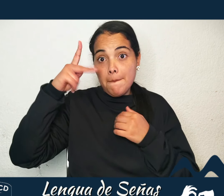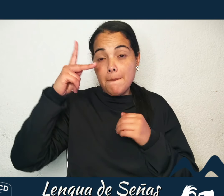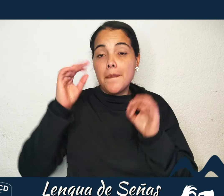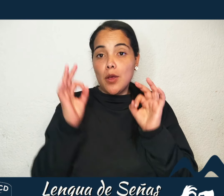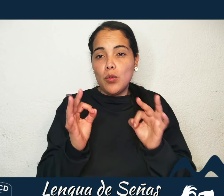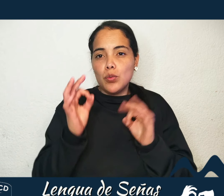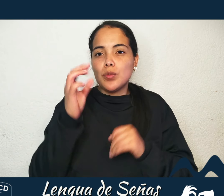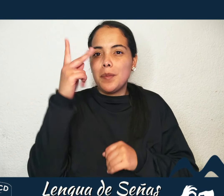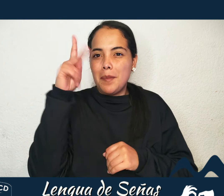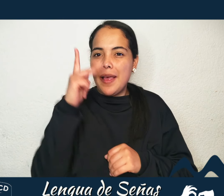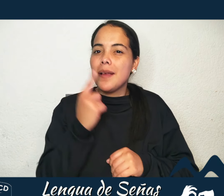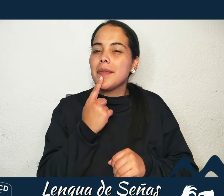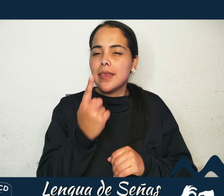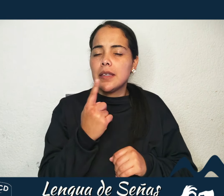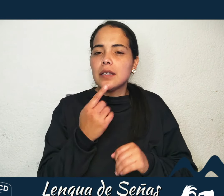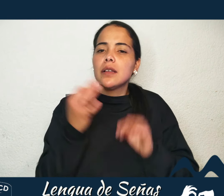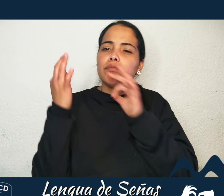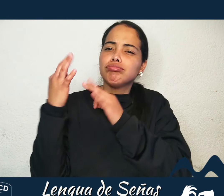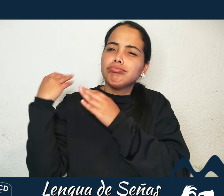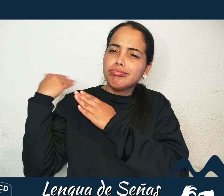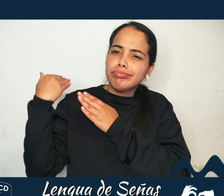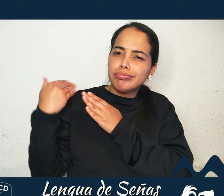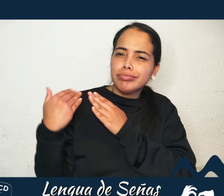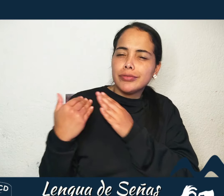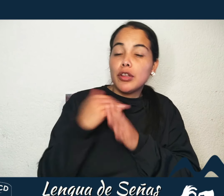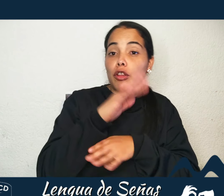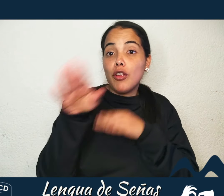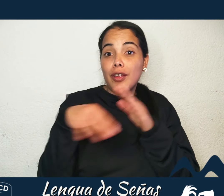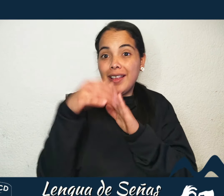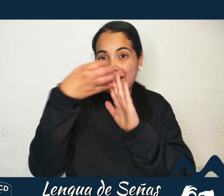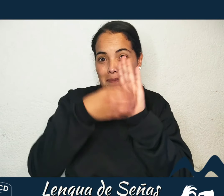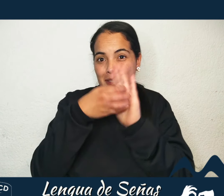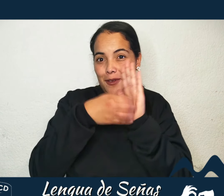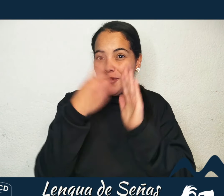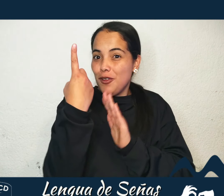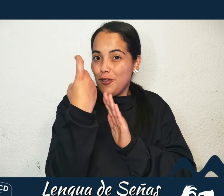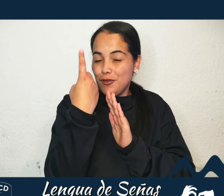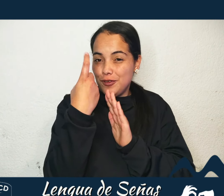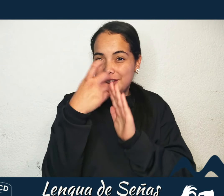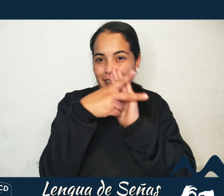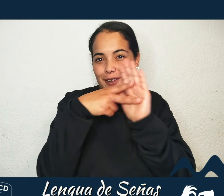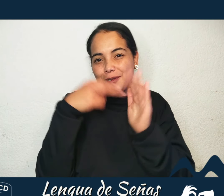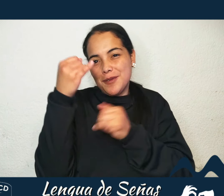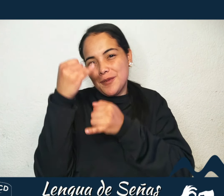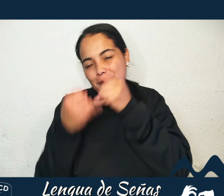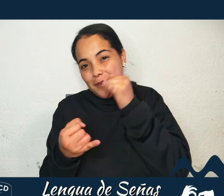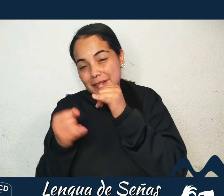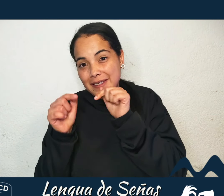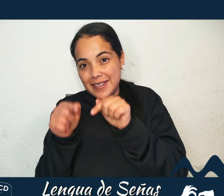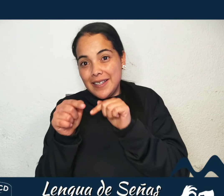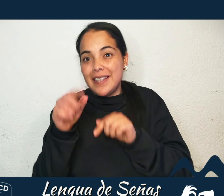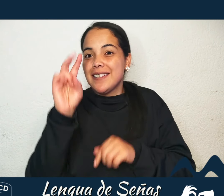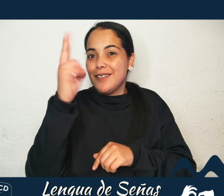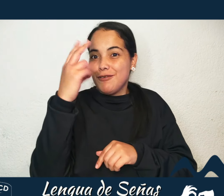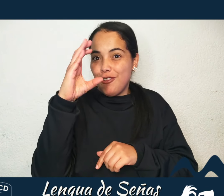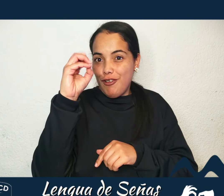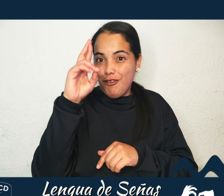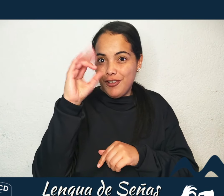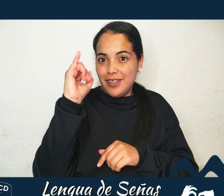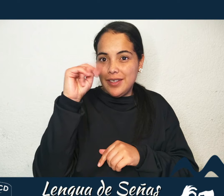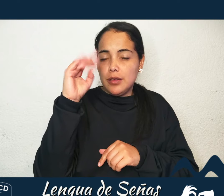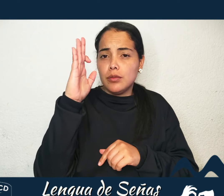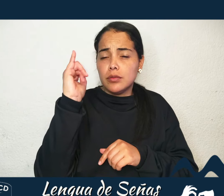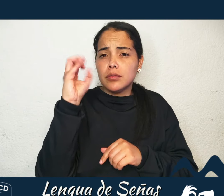Pablo nos había estado mencionando desde el capítulo 11, en los últimos versículos de ese capítulo, de que él